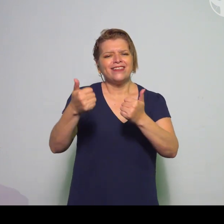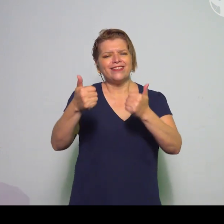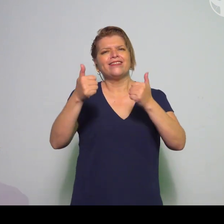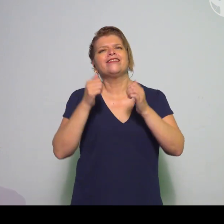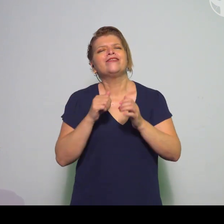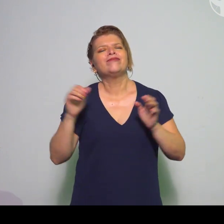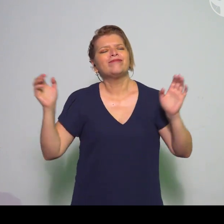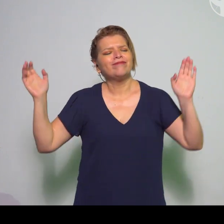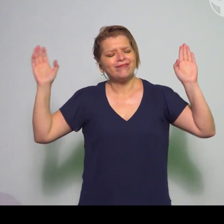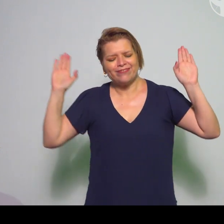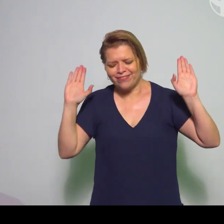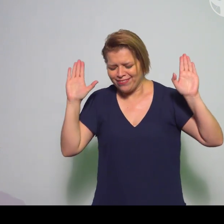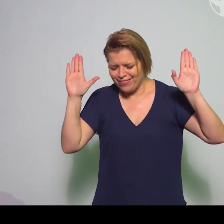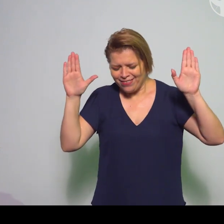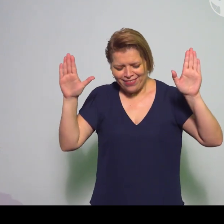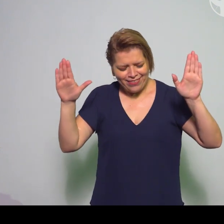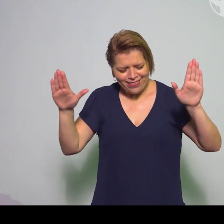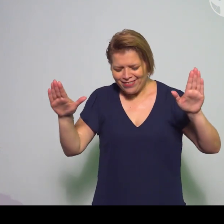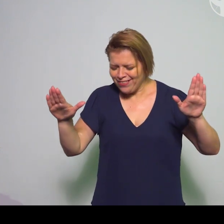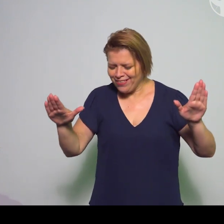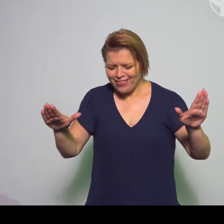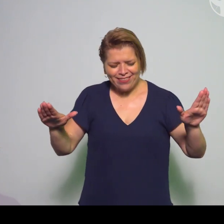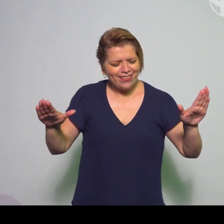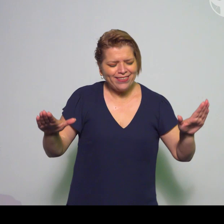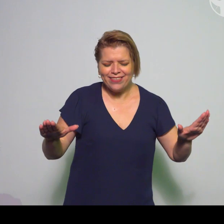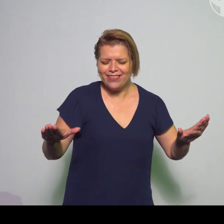corazón, te adoraré,